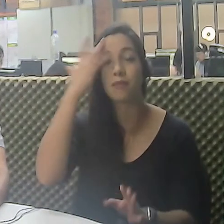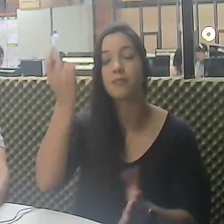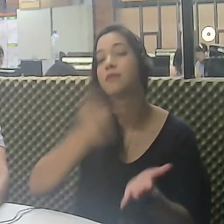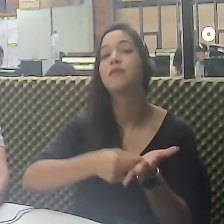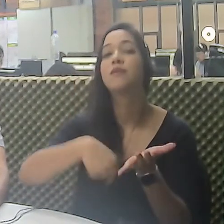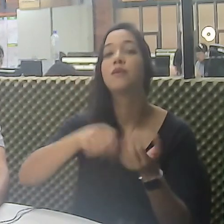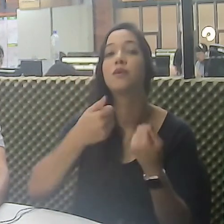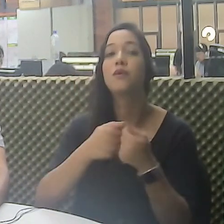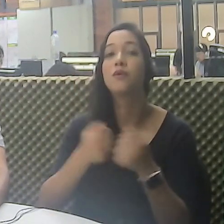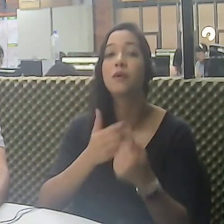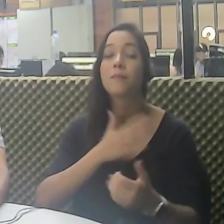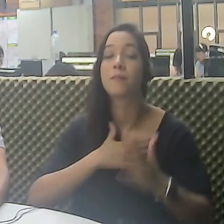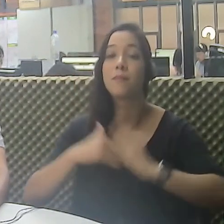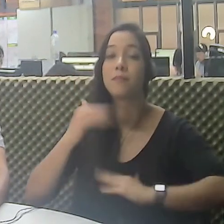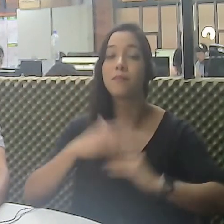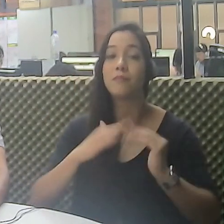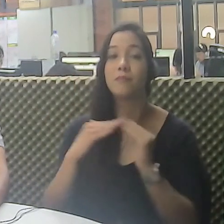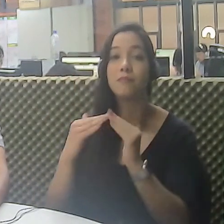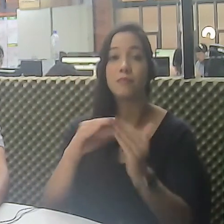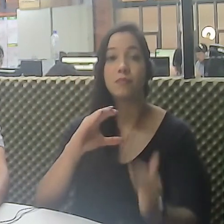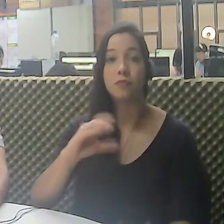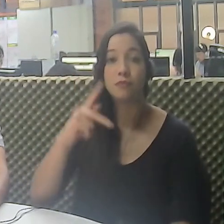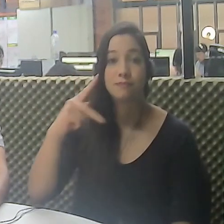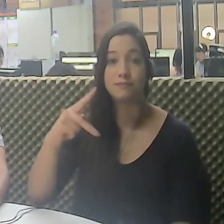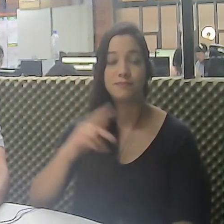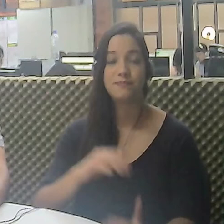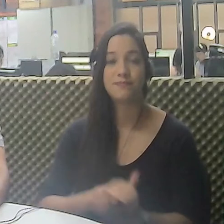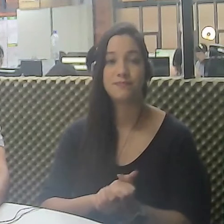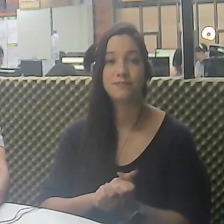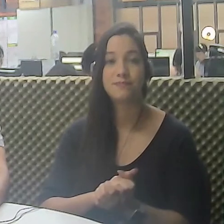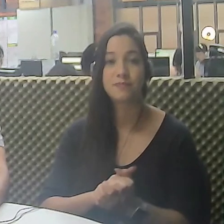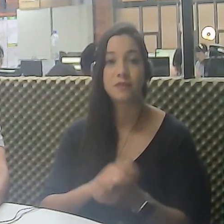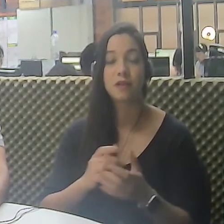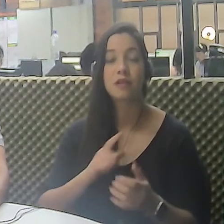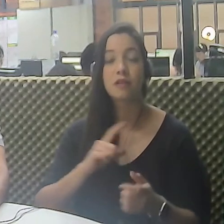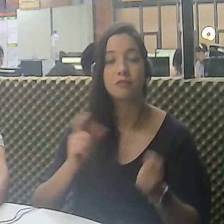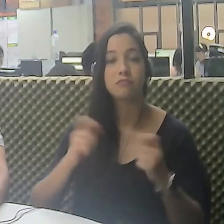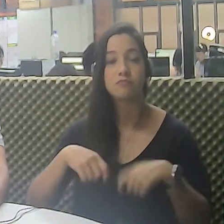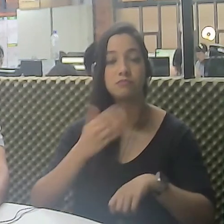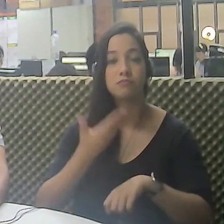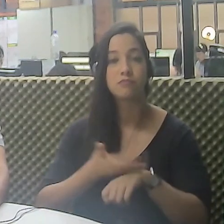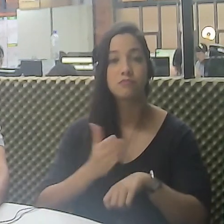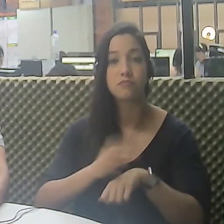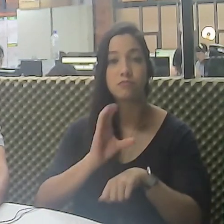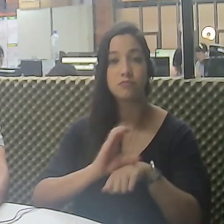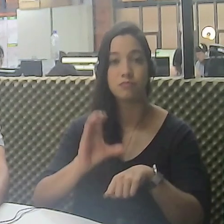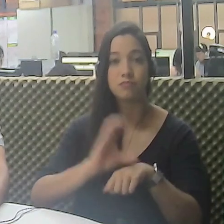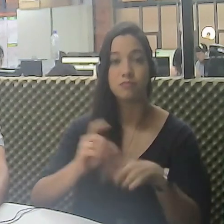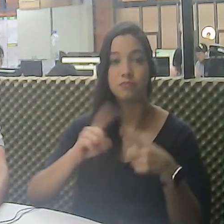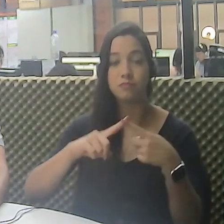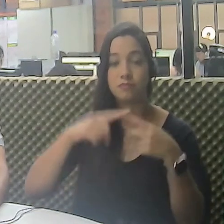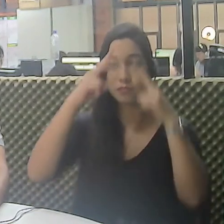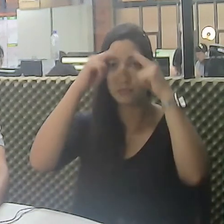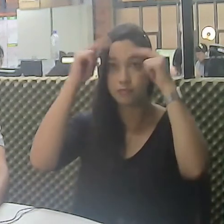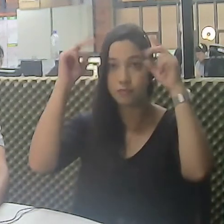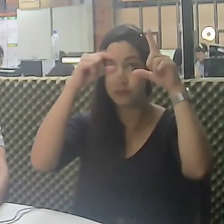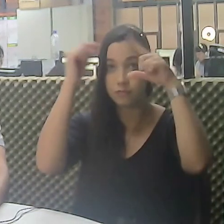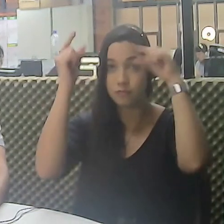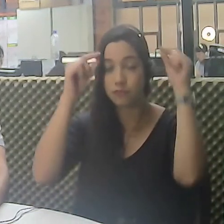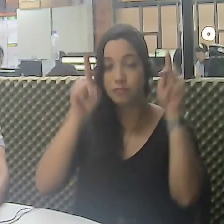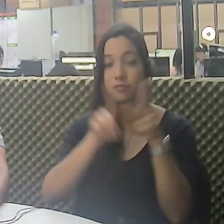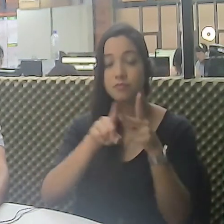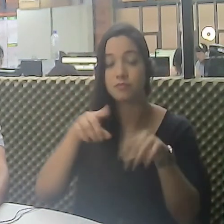inscrições do ônibus Meu Ofício no bairro Custódio Pereira. Há capacitação disponível nos cursos de design de sobrancelha